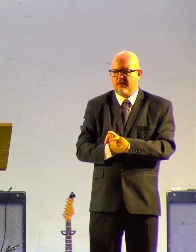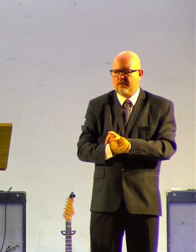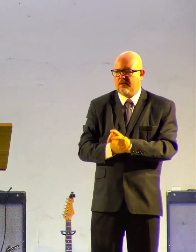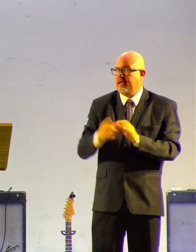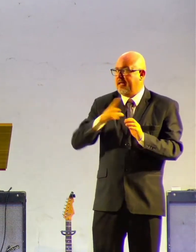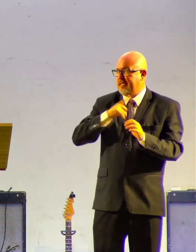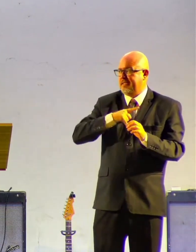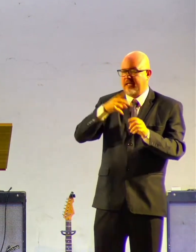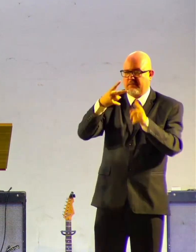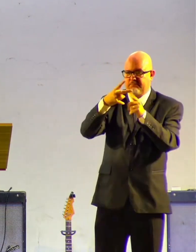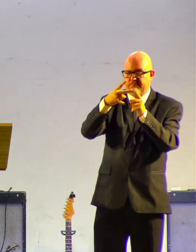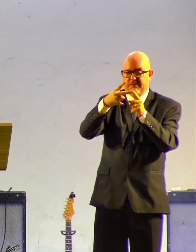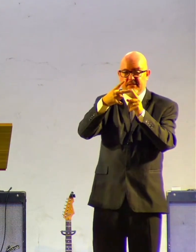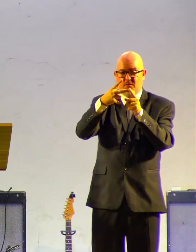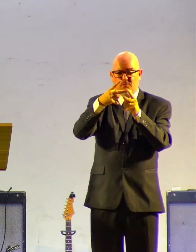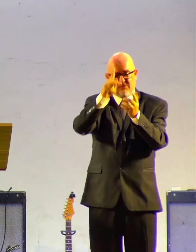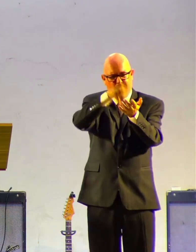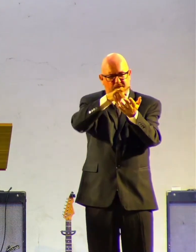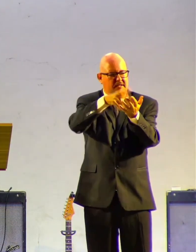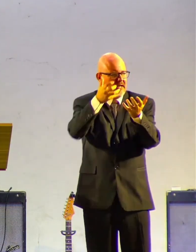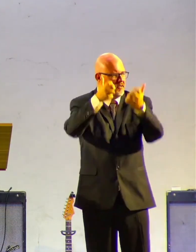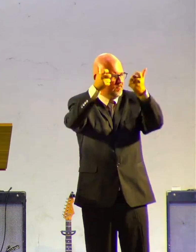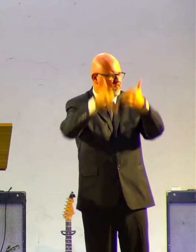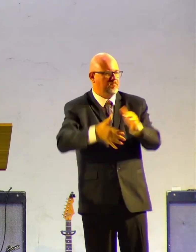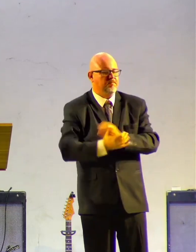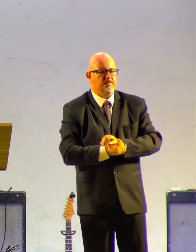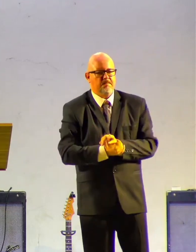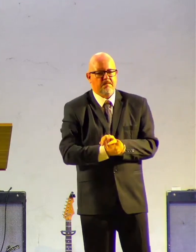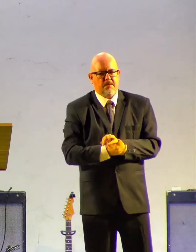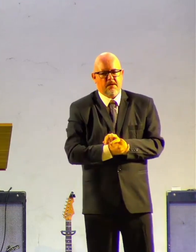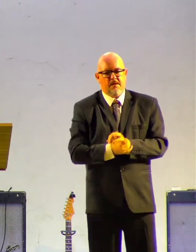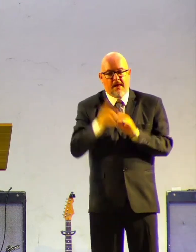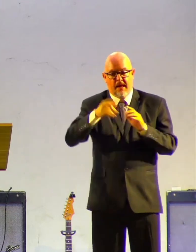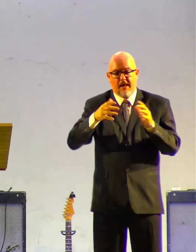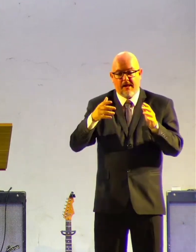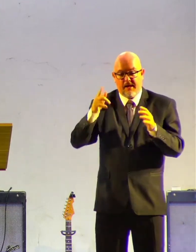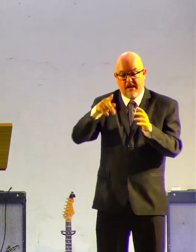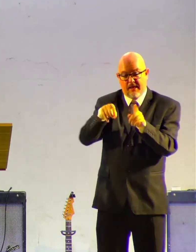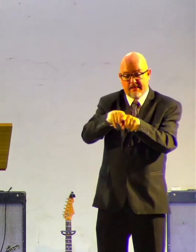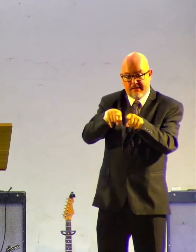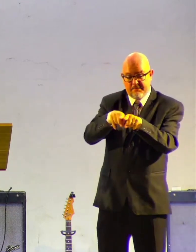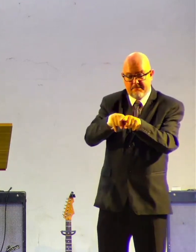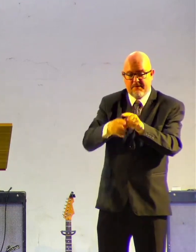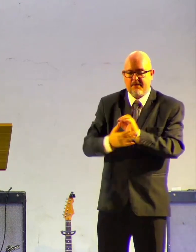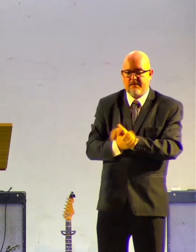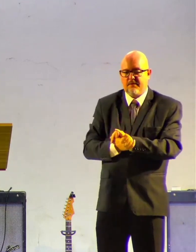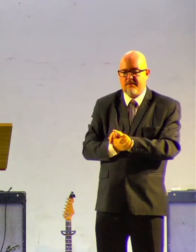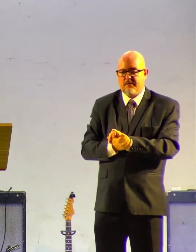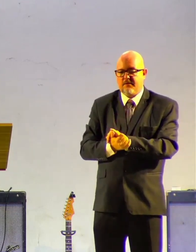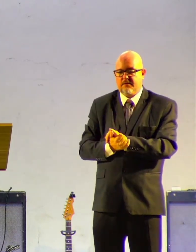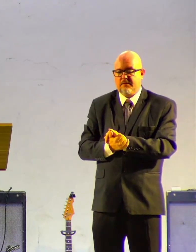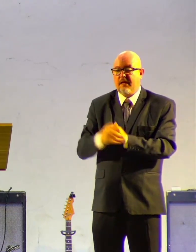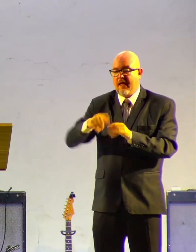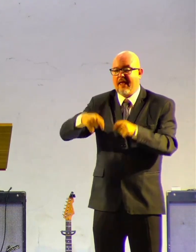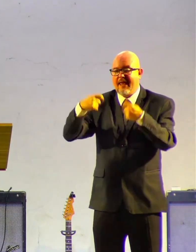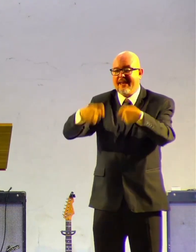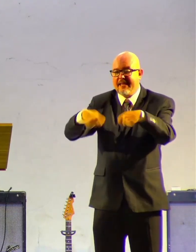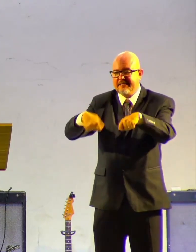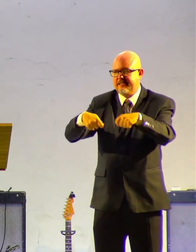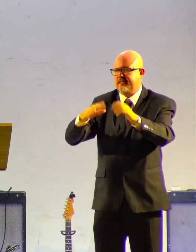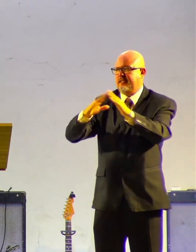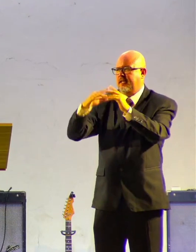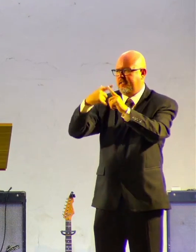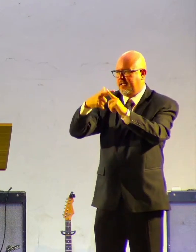Mas há uma segunda verdade nesse texto que eu gostaria de tratar. O avivamento é também, meus amados, necessidade da